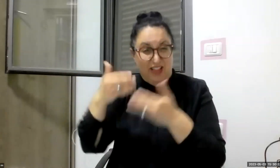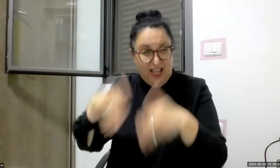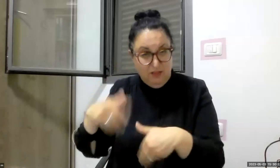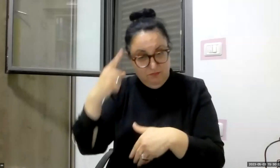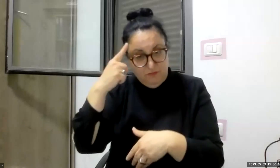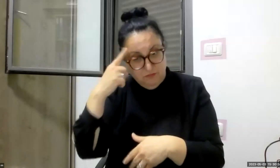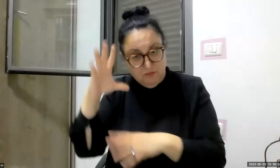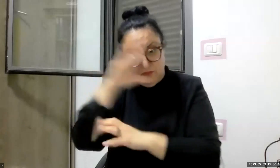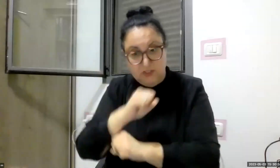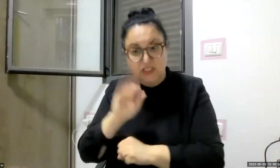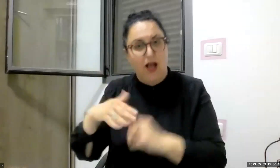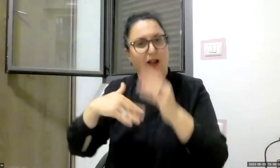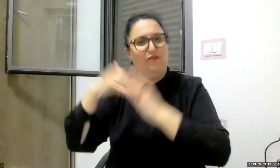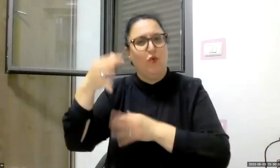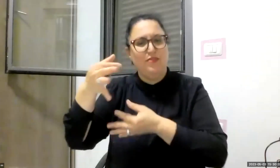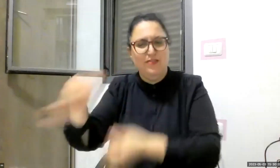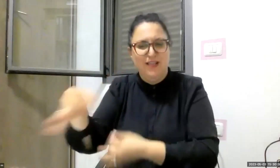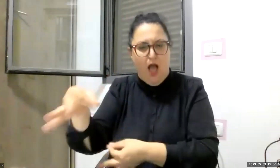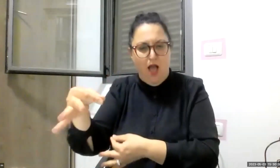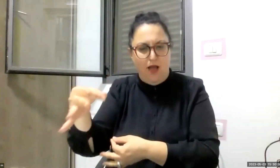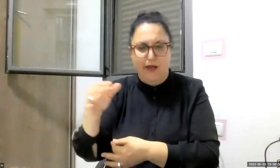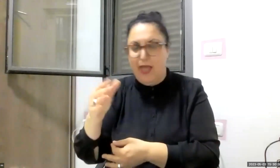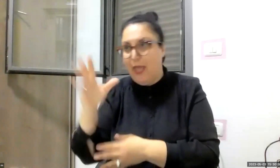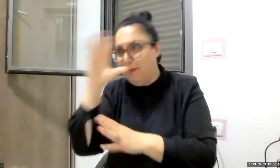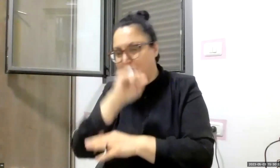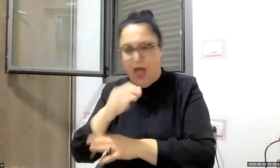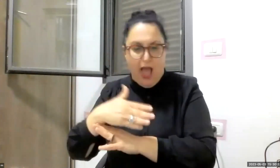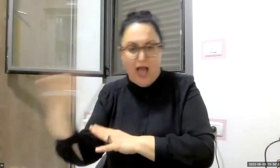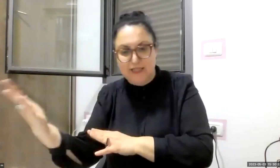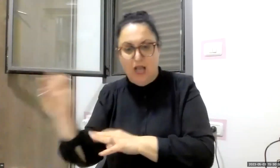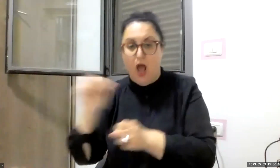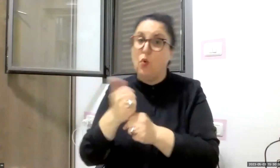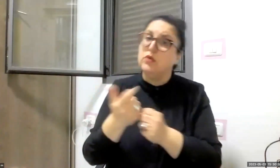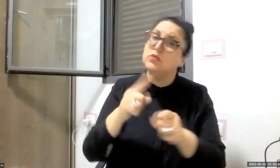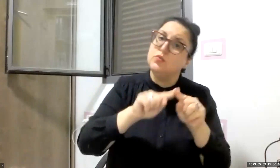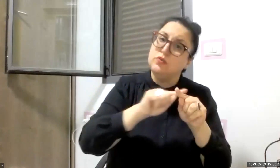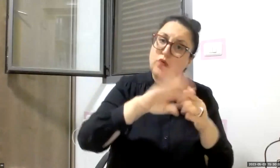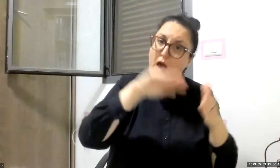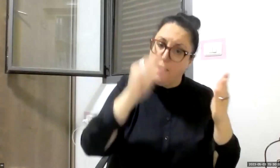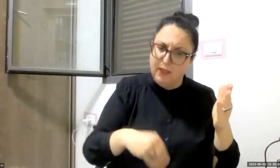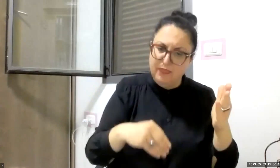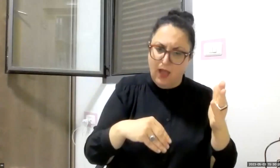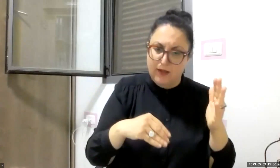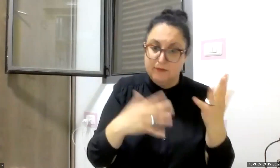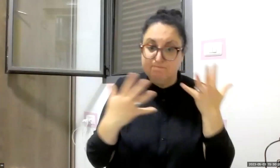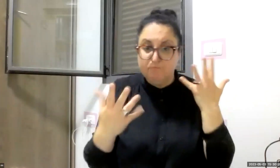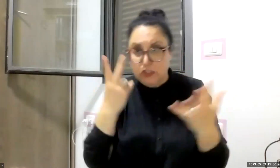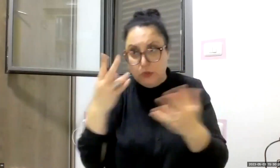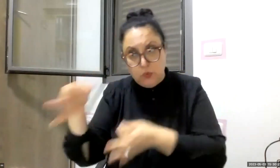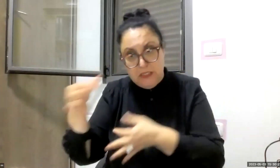תנועת הנחים בתפיסתה צריכה לבנות נייר רדיקלי או סוג